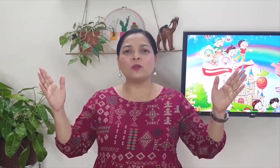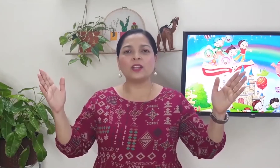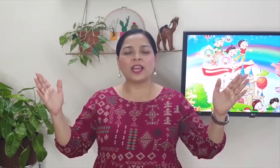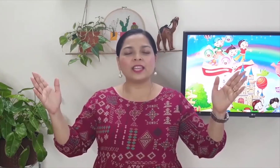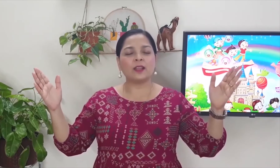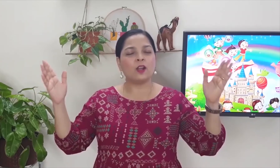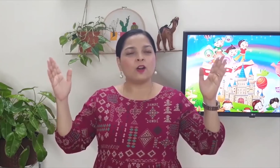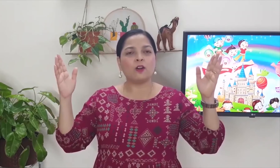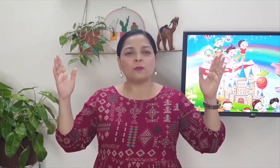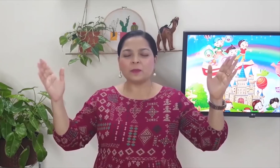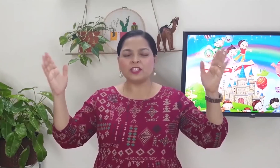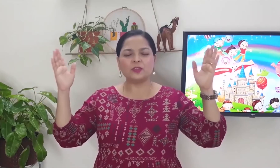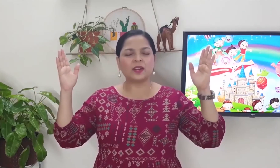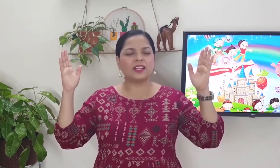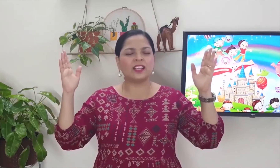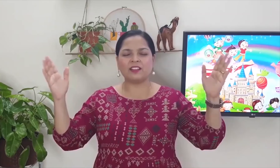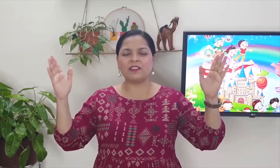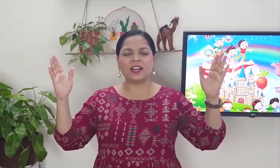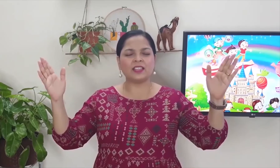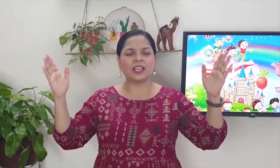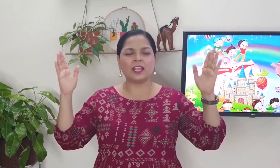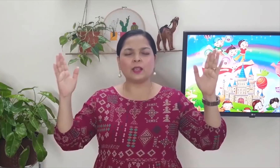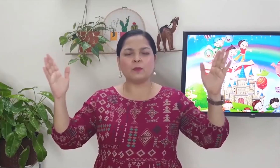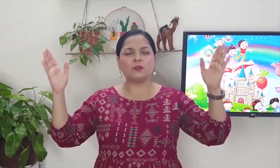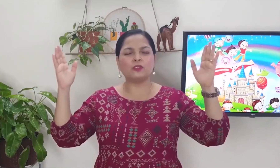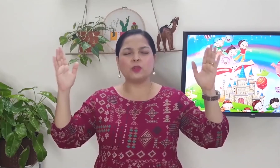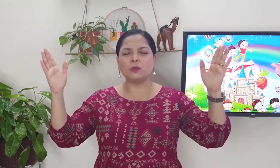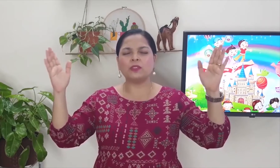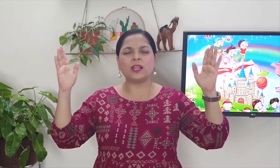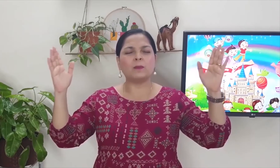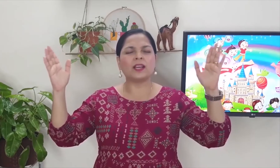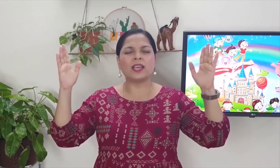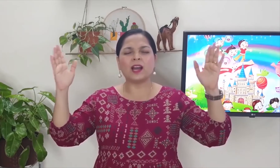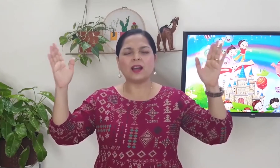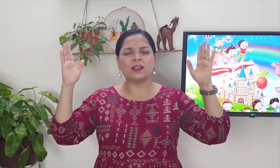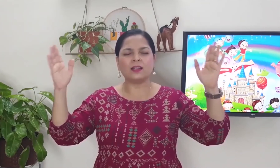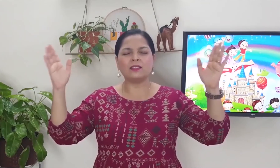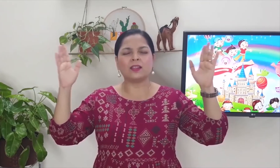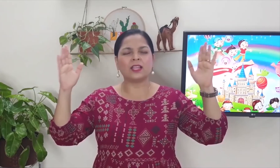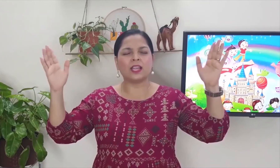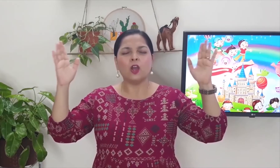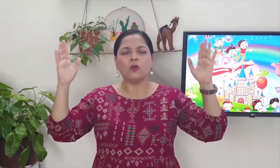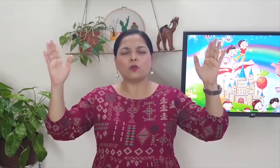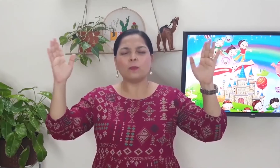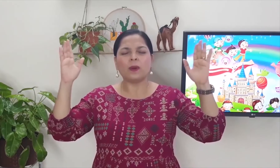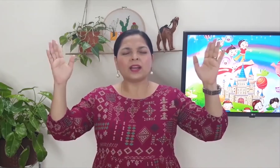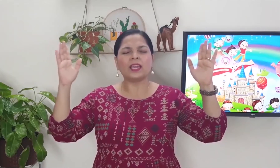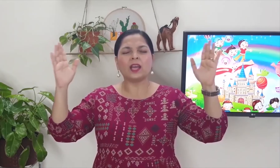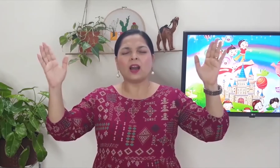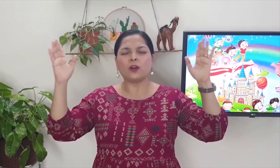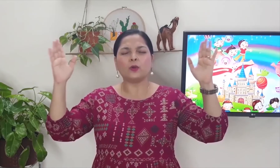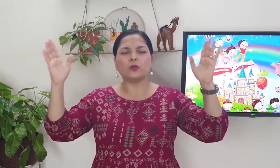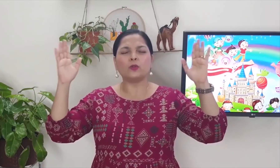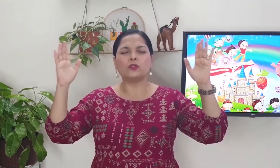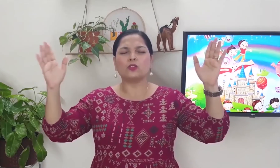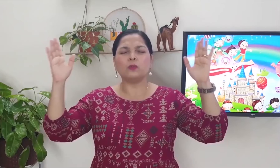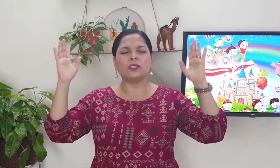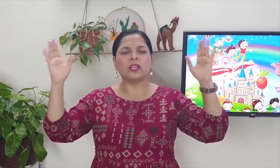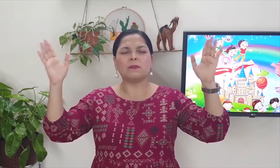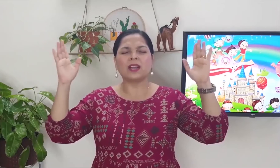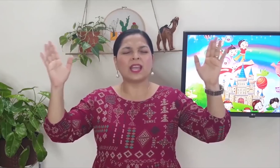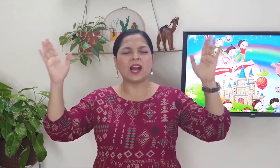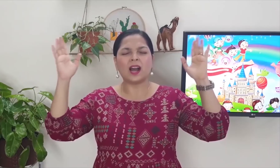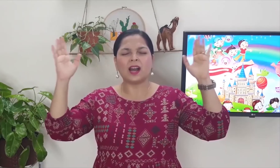पनि हुनुहुन्छ, स्वर्गतिर आफ्नो हात उठाउनुहोस्। हालेलुया, सिना डल्ला सिथिना सोरमा साथा सिनिना